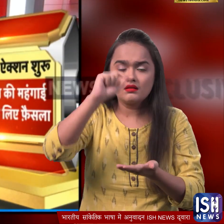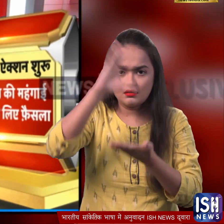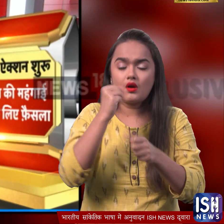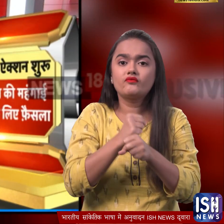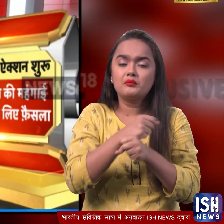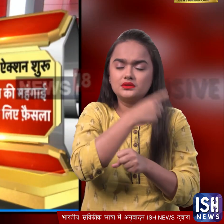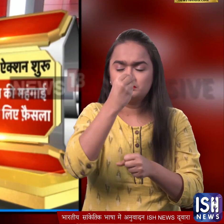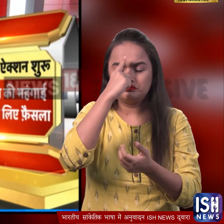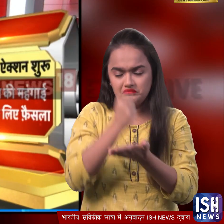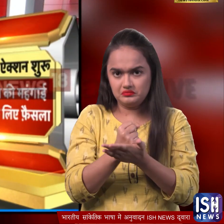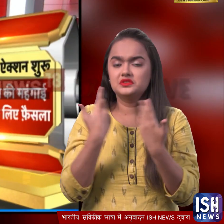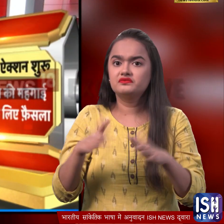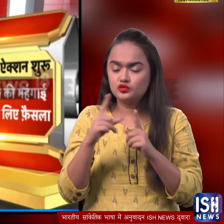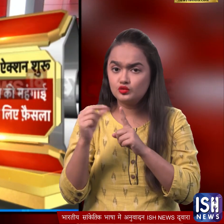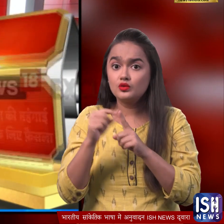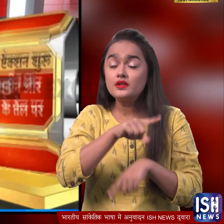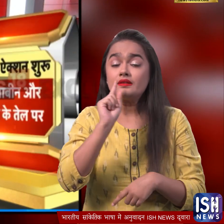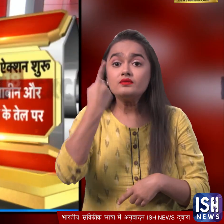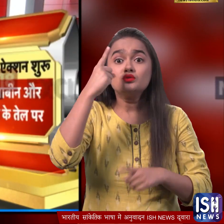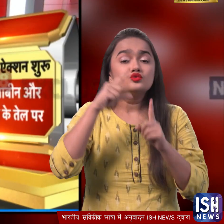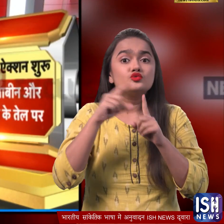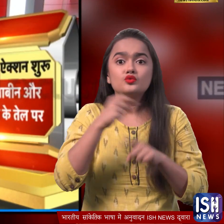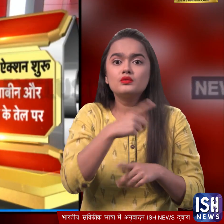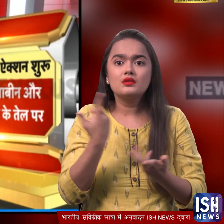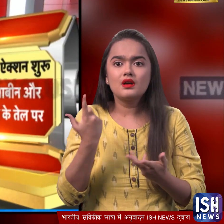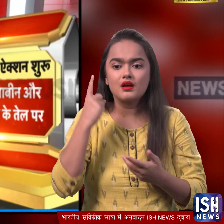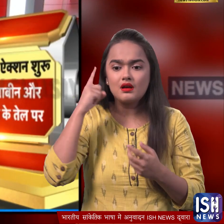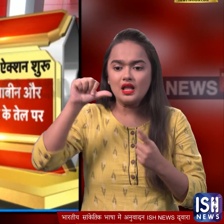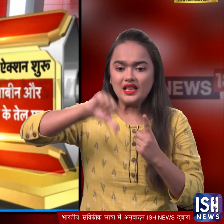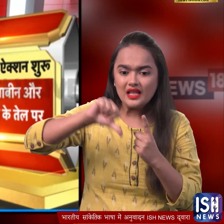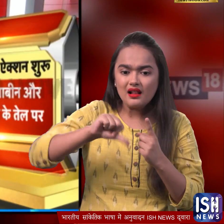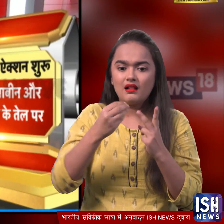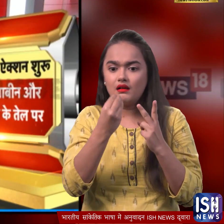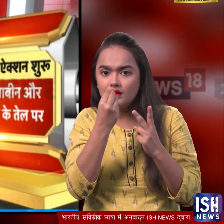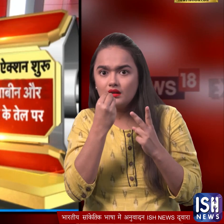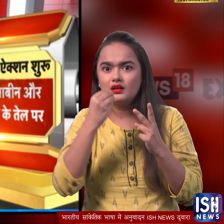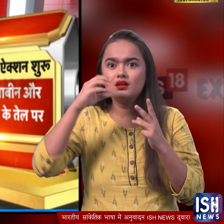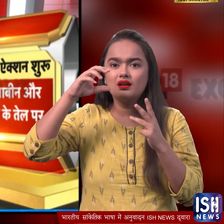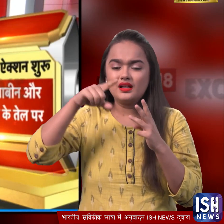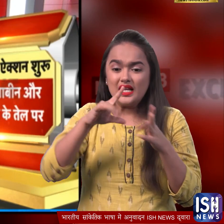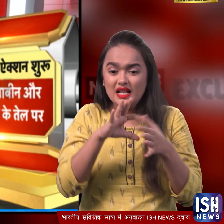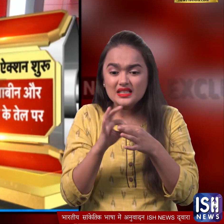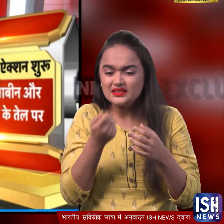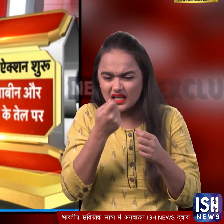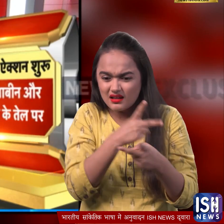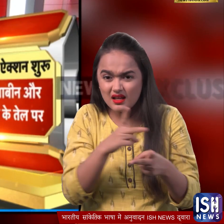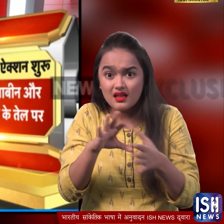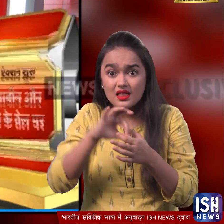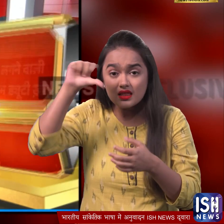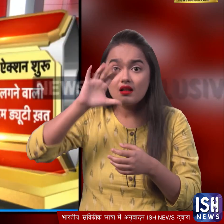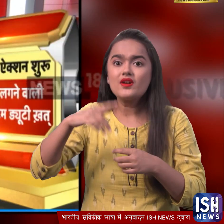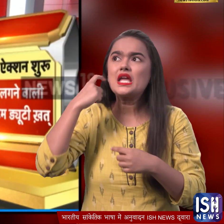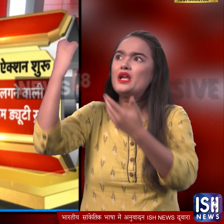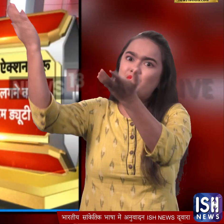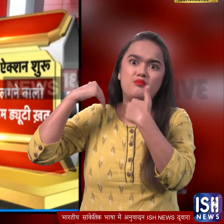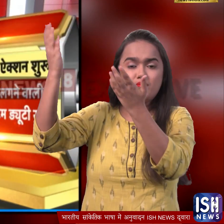सरकार ने कुछ बड़े फैसले लिए हैं। इनमें पहला फैसला कच्चे पाम, सोयाबीन और सूरजमुखी के तेल से जुड़ा है, जिनके इंपोर्ट